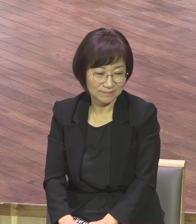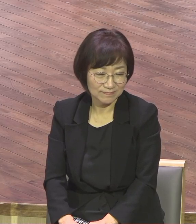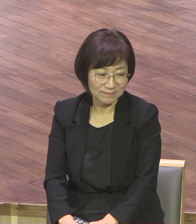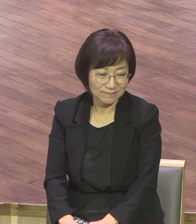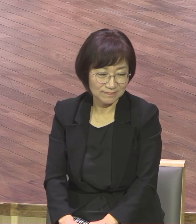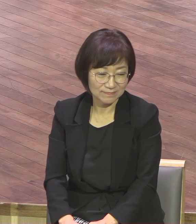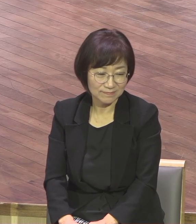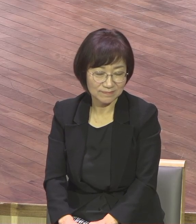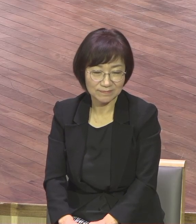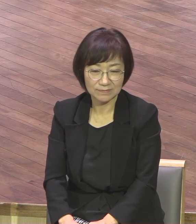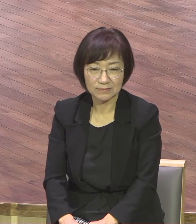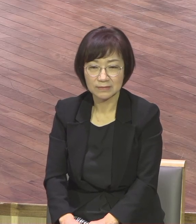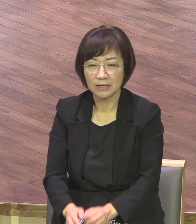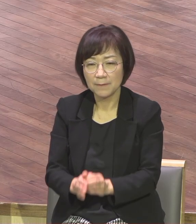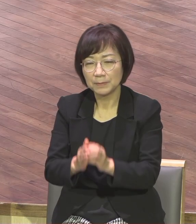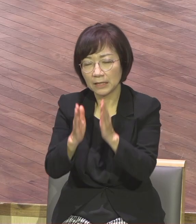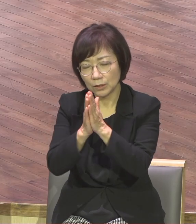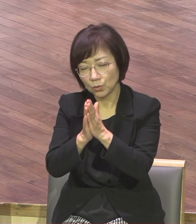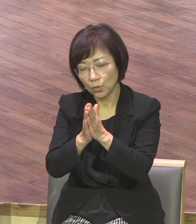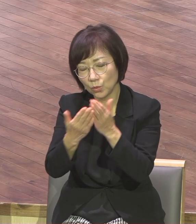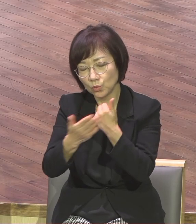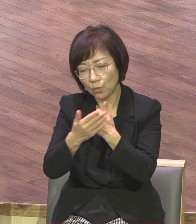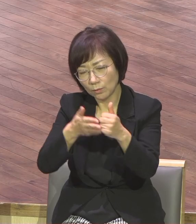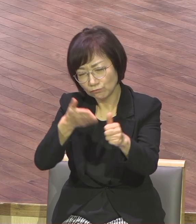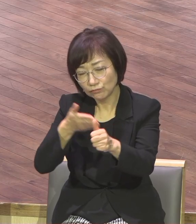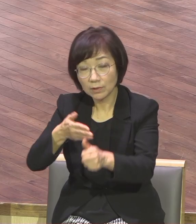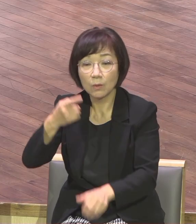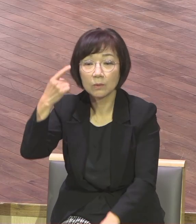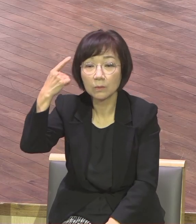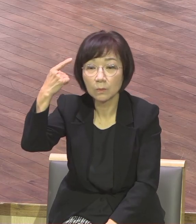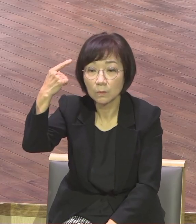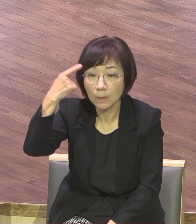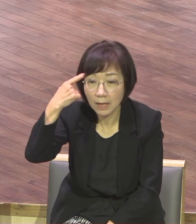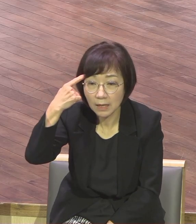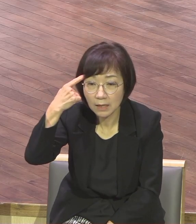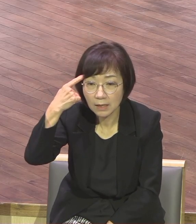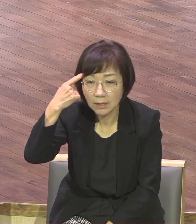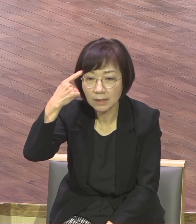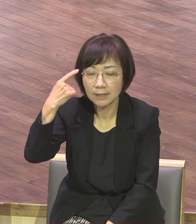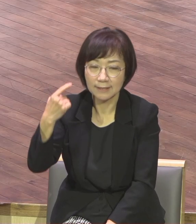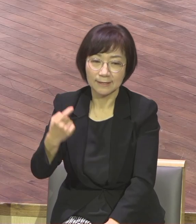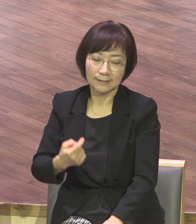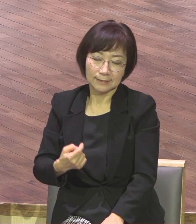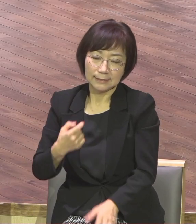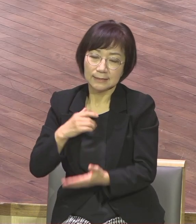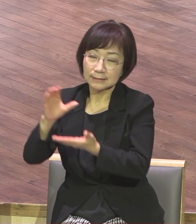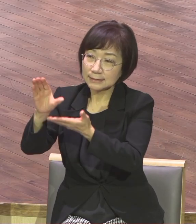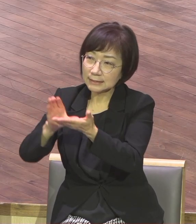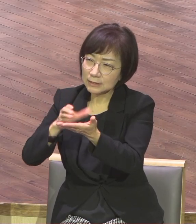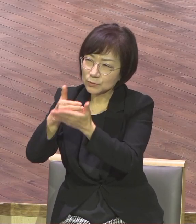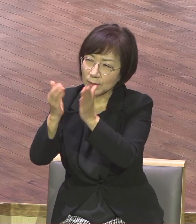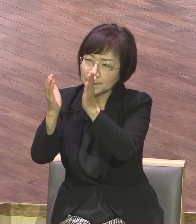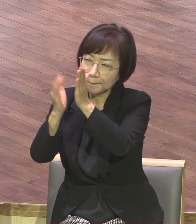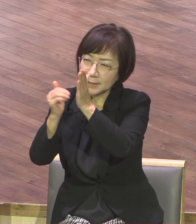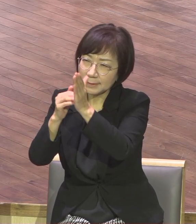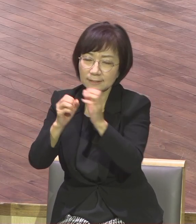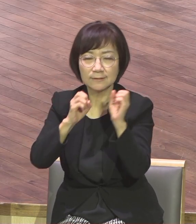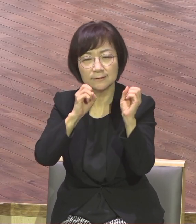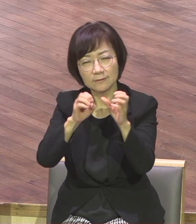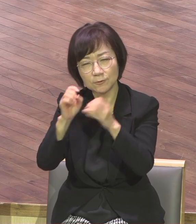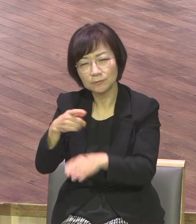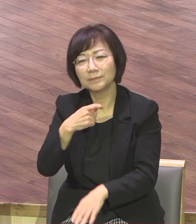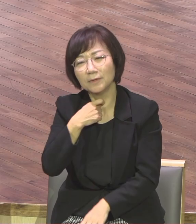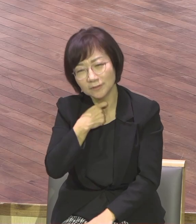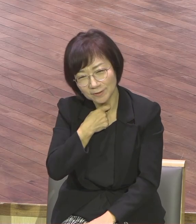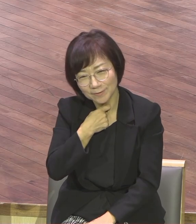왜 기도해달랍니까? 왜 중보 기도합니까? 그거 해가지고 그리스도의 비밀을 말하게 하기 위하여. 사업